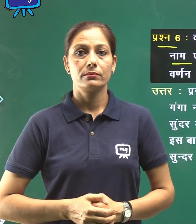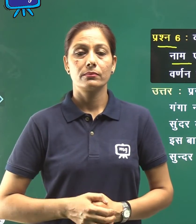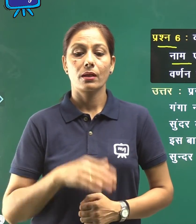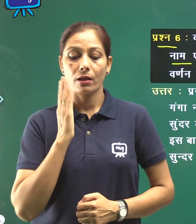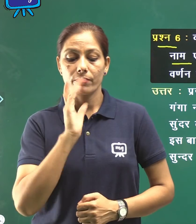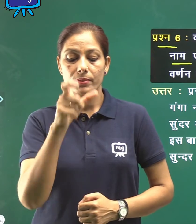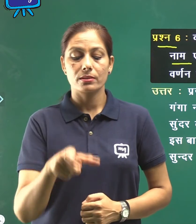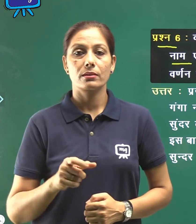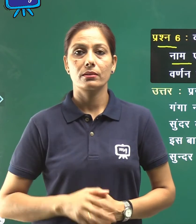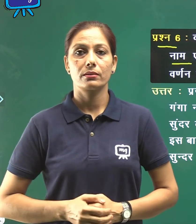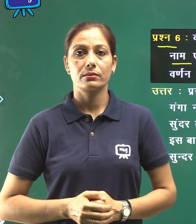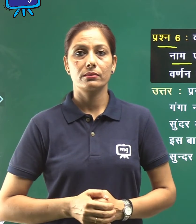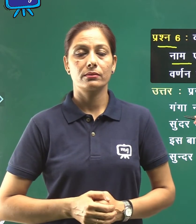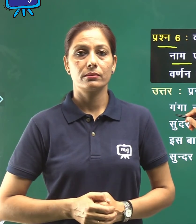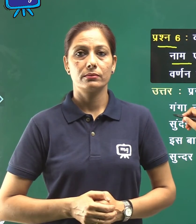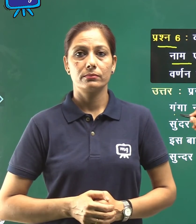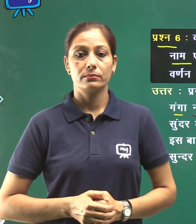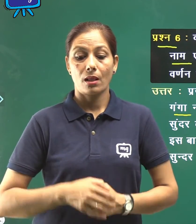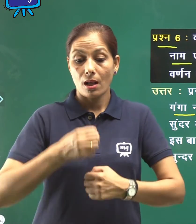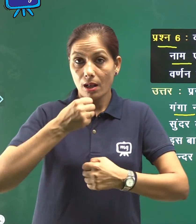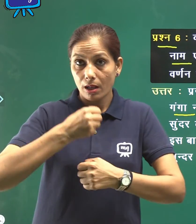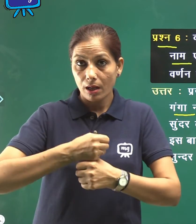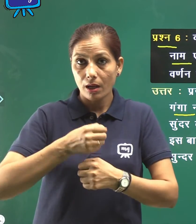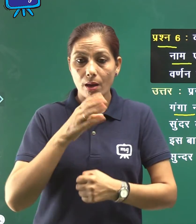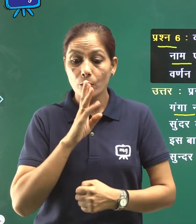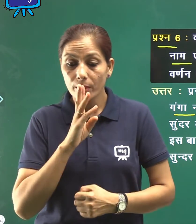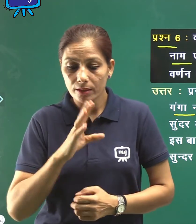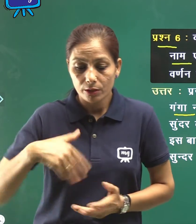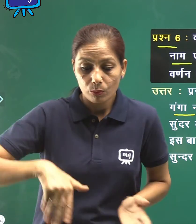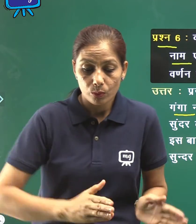कवि ने गंगा नदी के